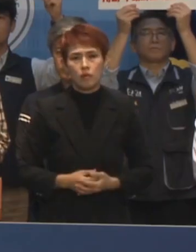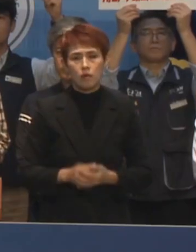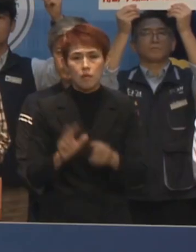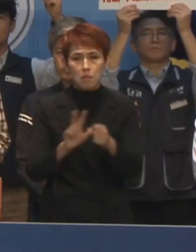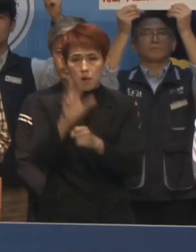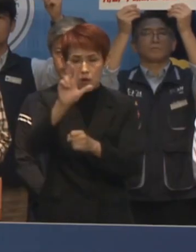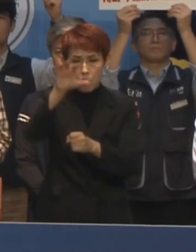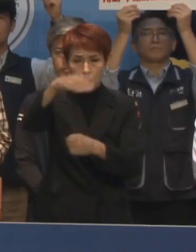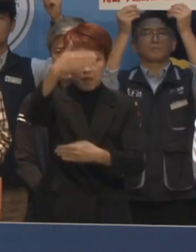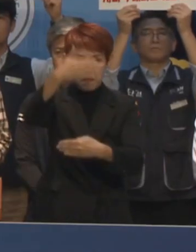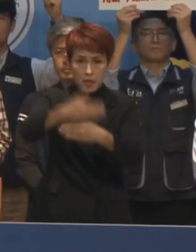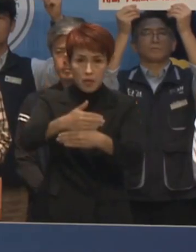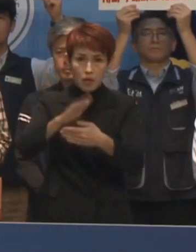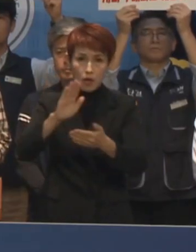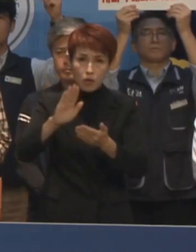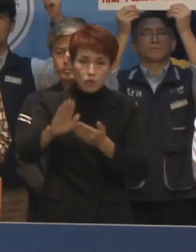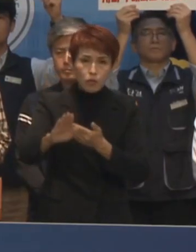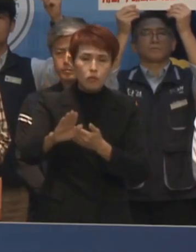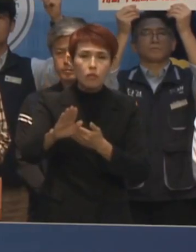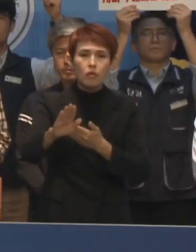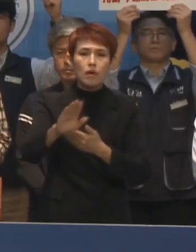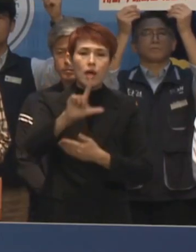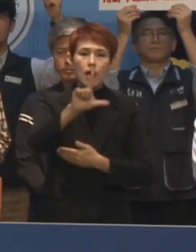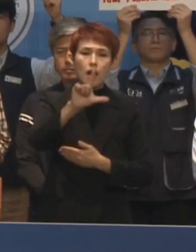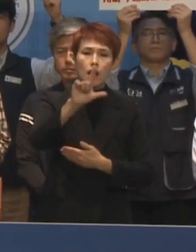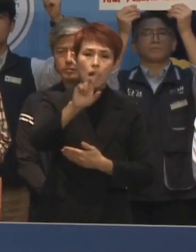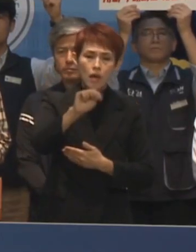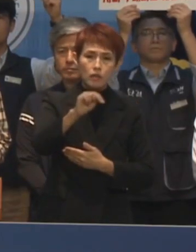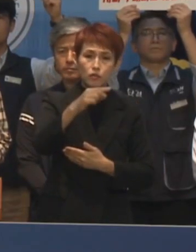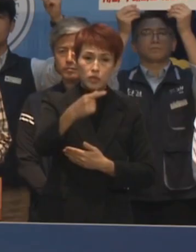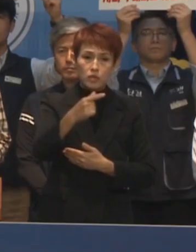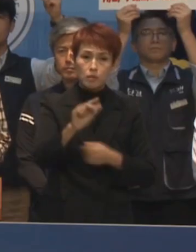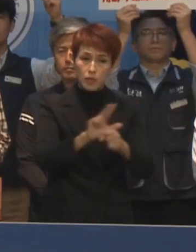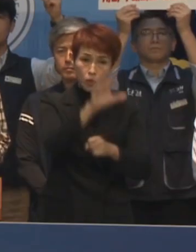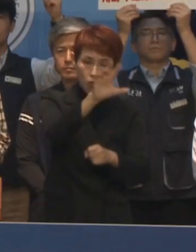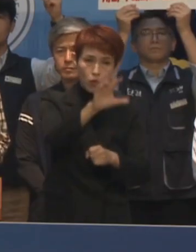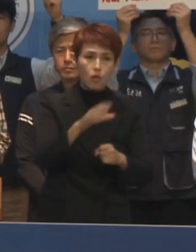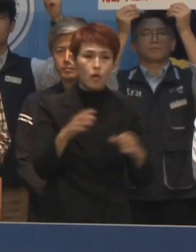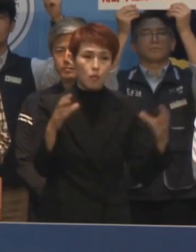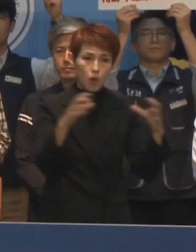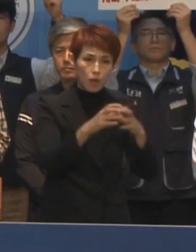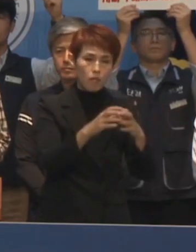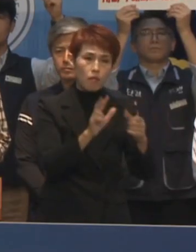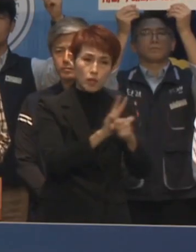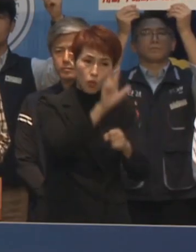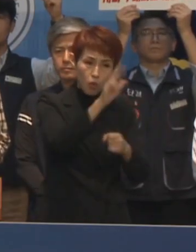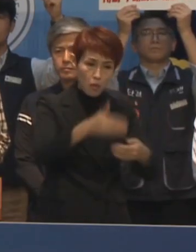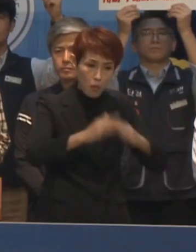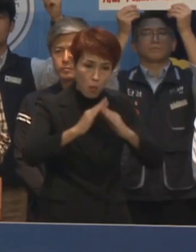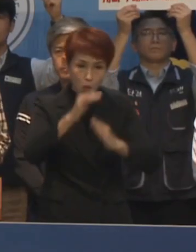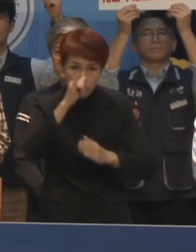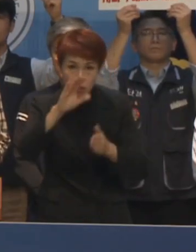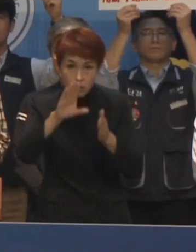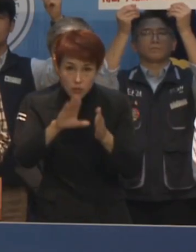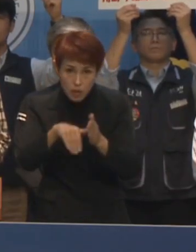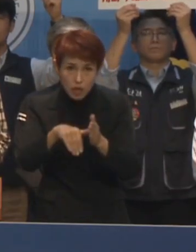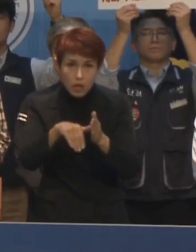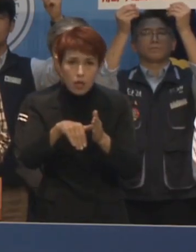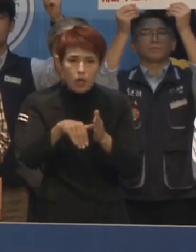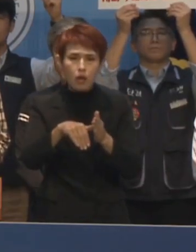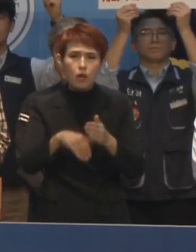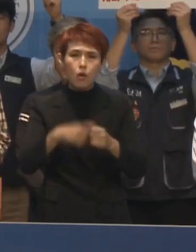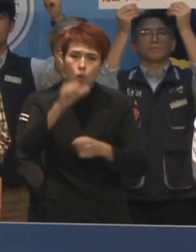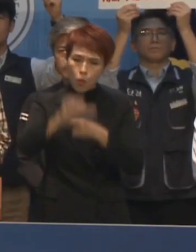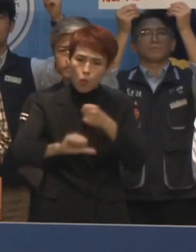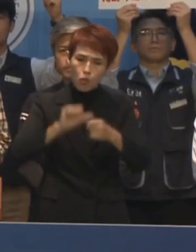석탄화력발전소 폐쇄 후 새로운 LNG 발전소나 복합화력발전소가 건설되더라도 그 과정에서 최소 5,